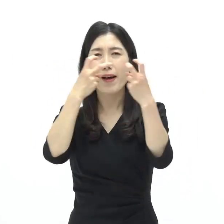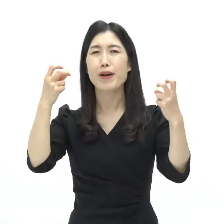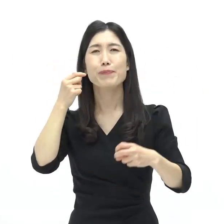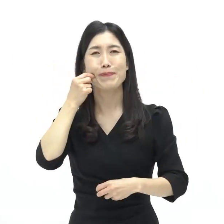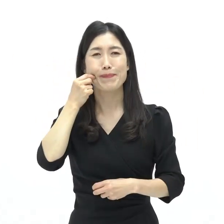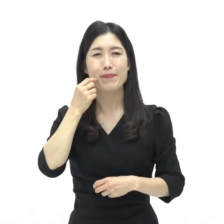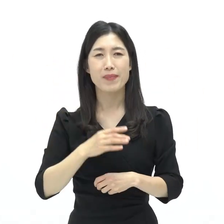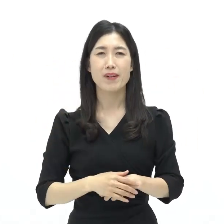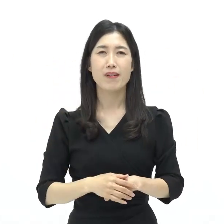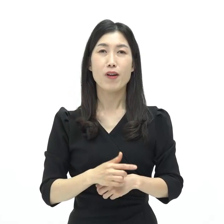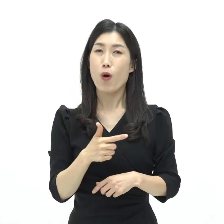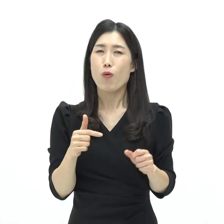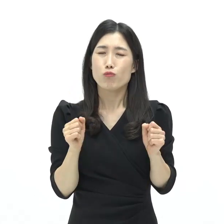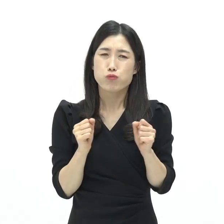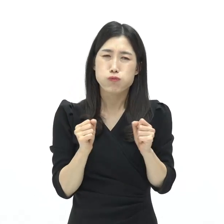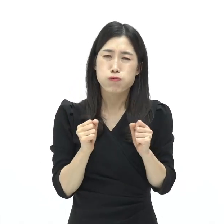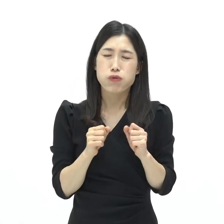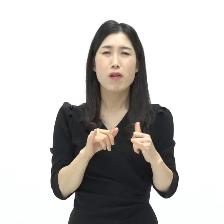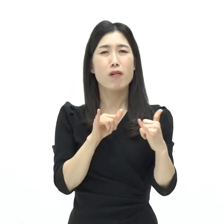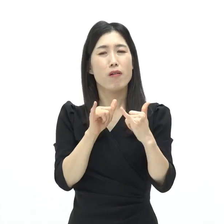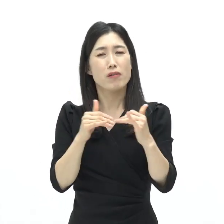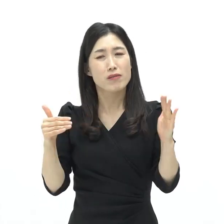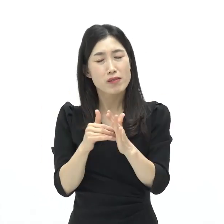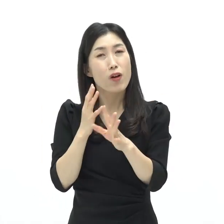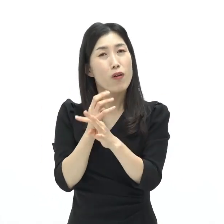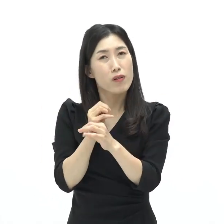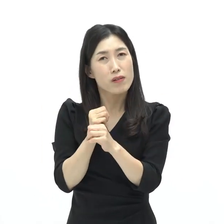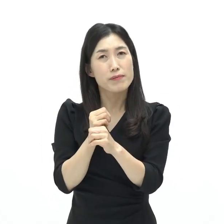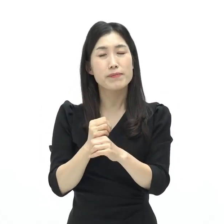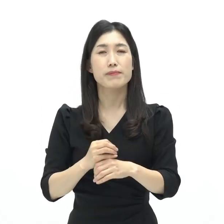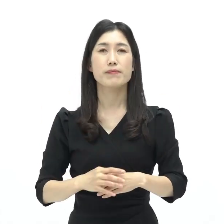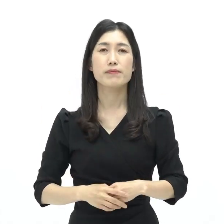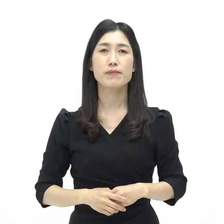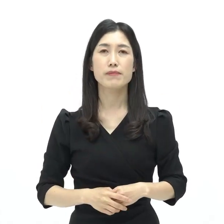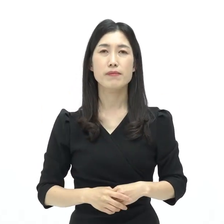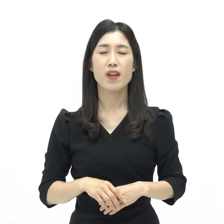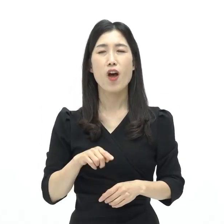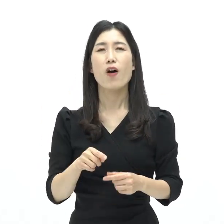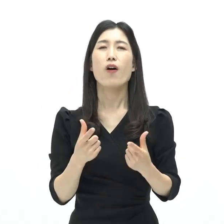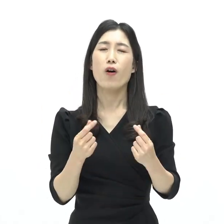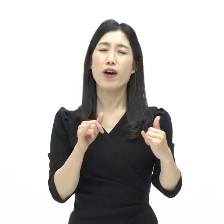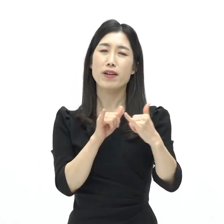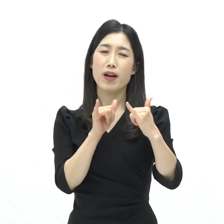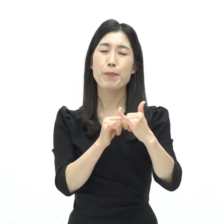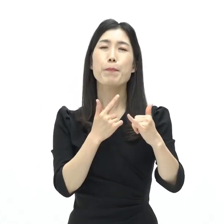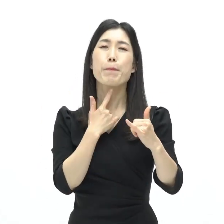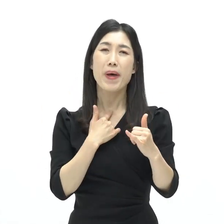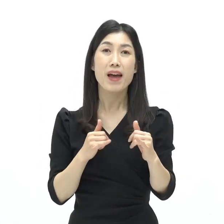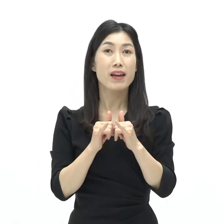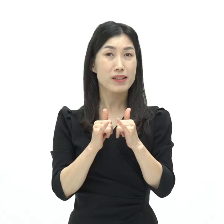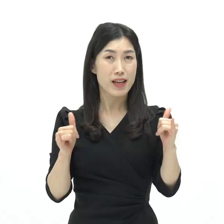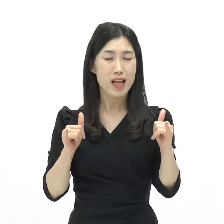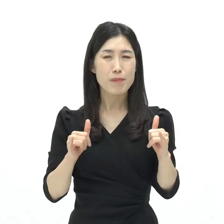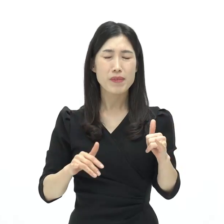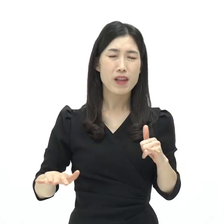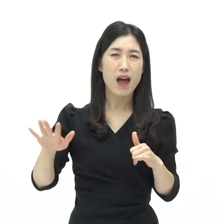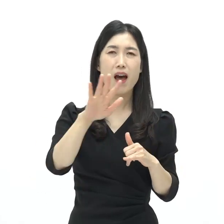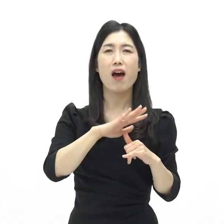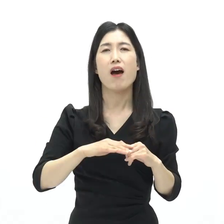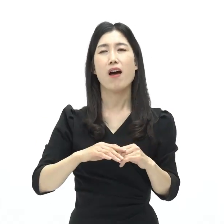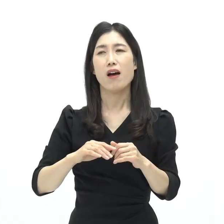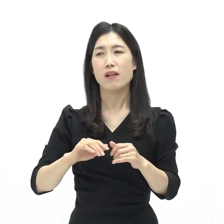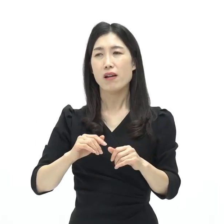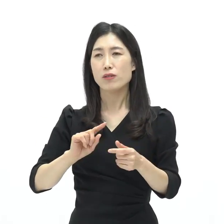너무 추워. 전쟁은 언제 끝나는 걸까? 이렇게 전쟁을 겪은 피난민들은